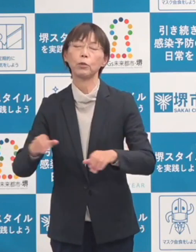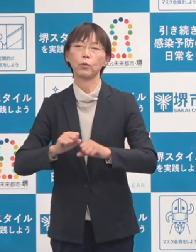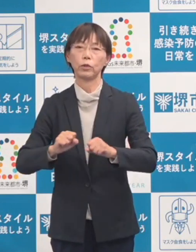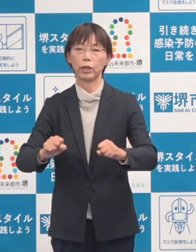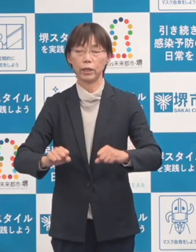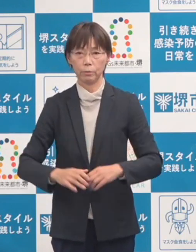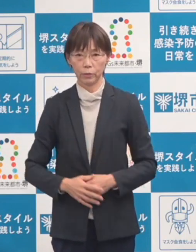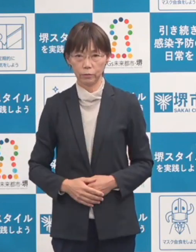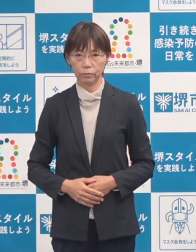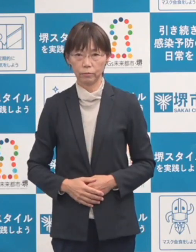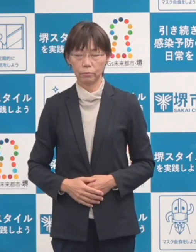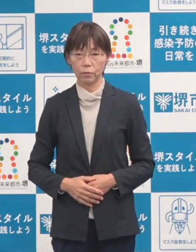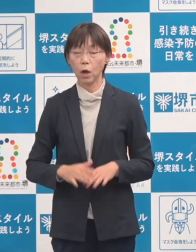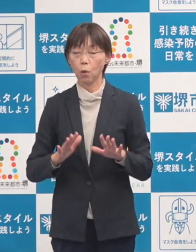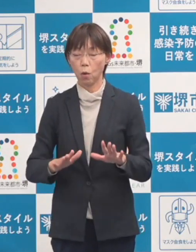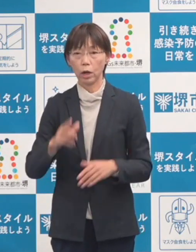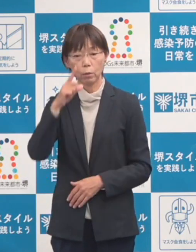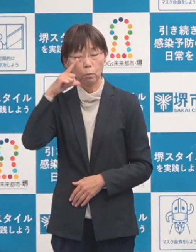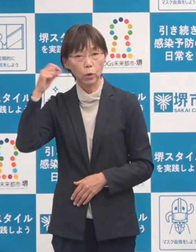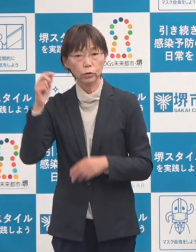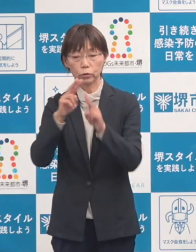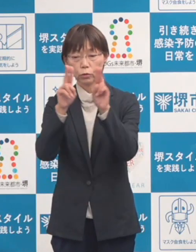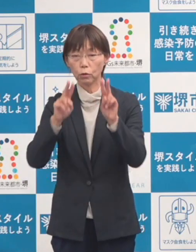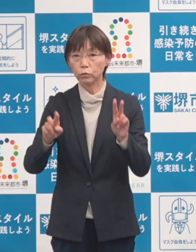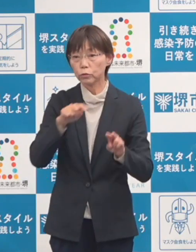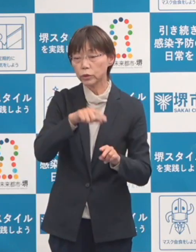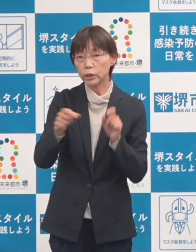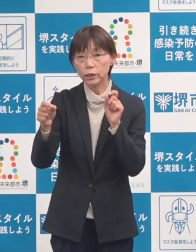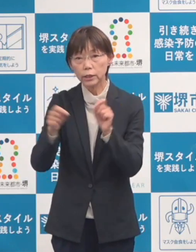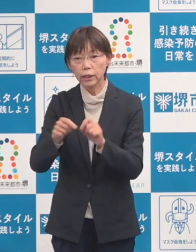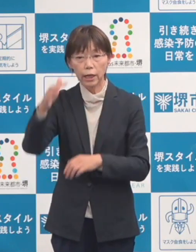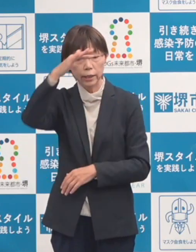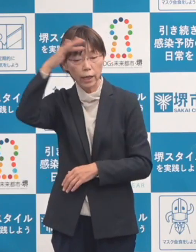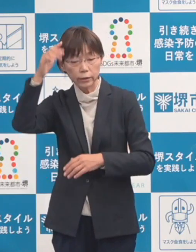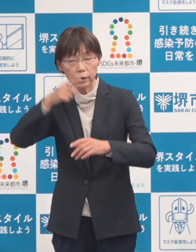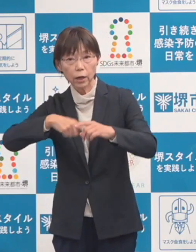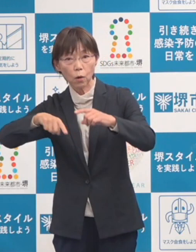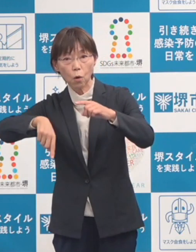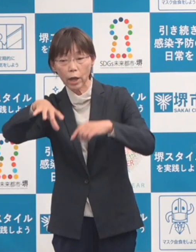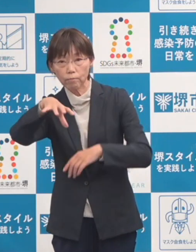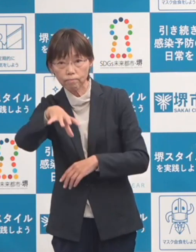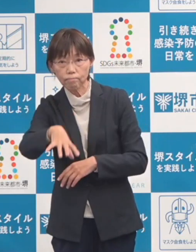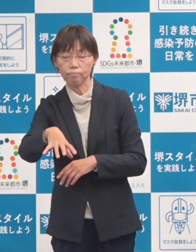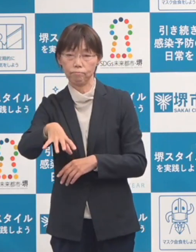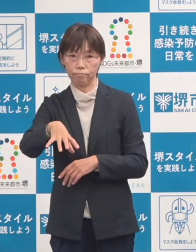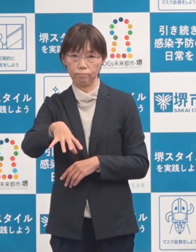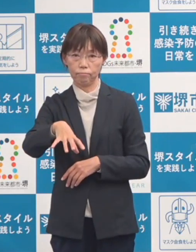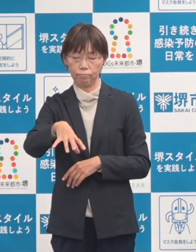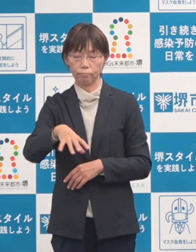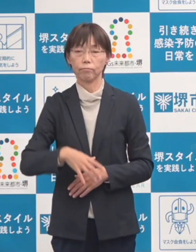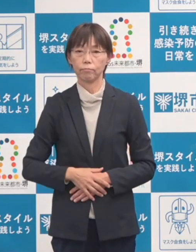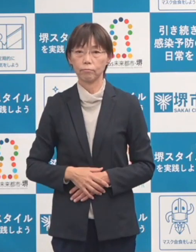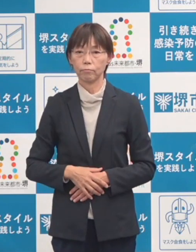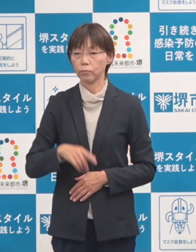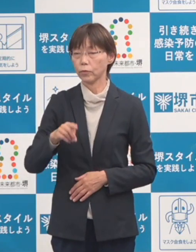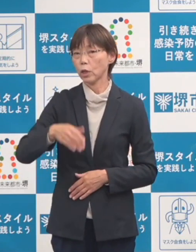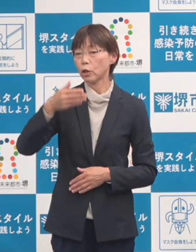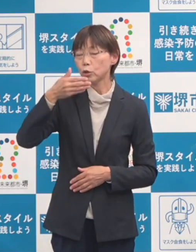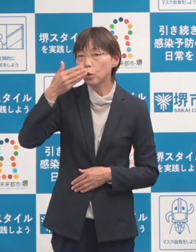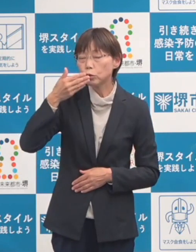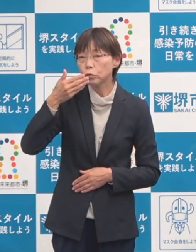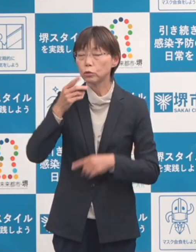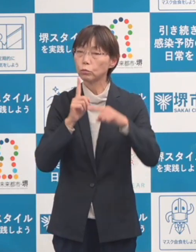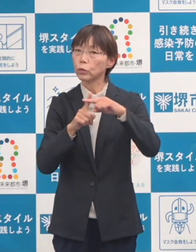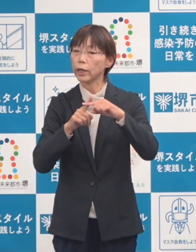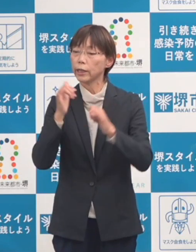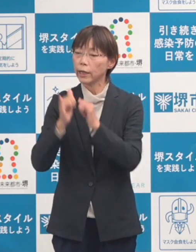今回は百舌古墳群に近い大仙公園が会場ということもありまして、食に加えて歴史や